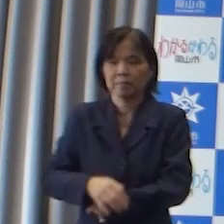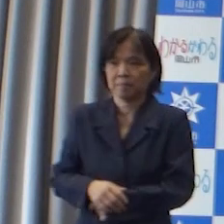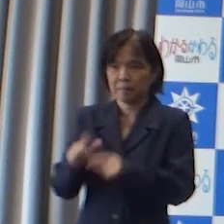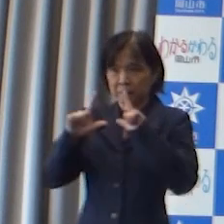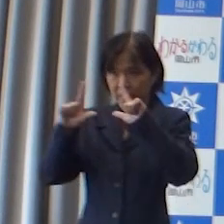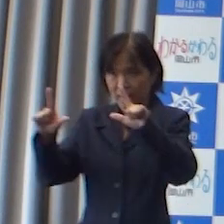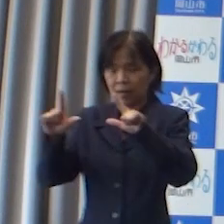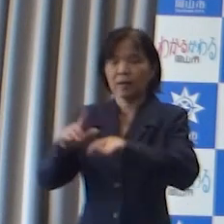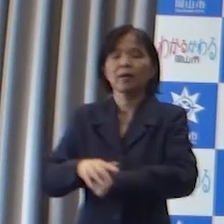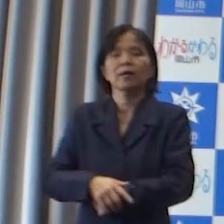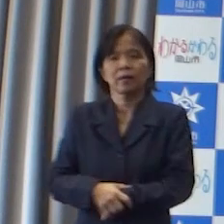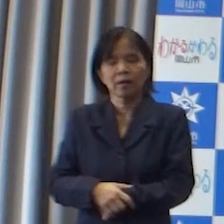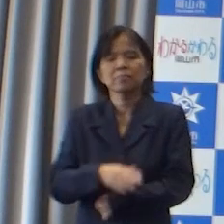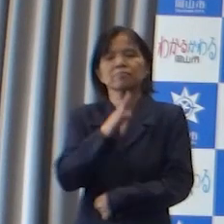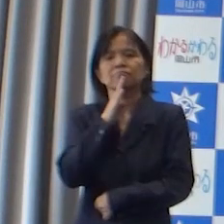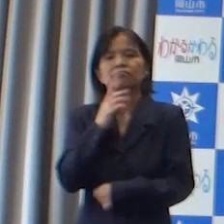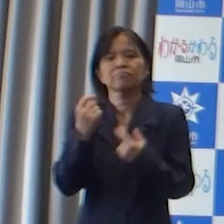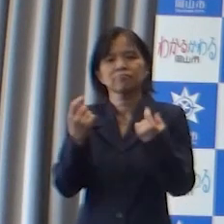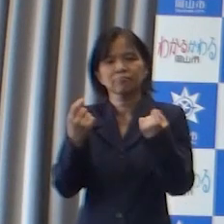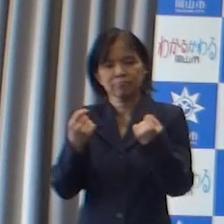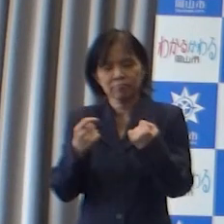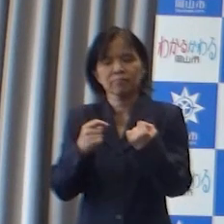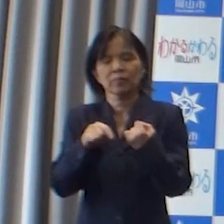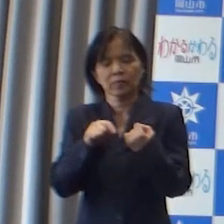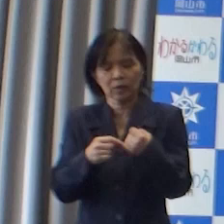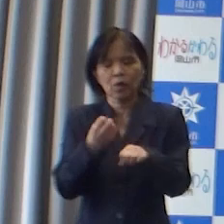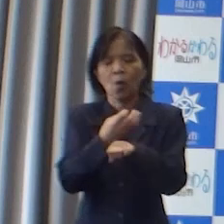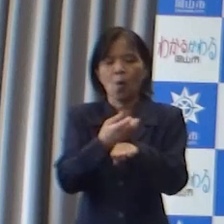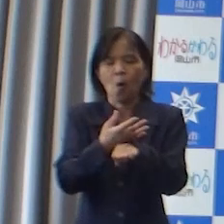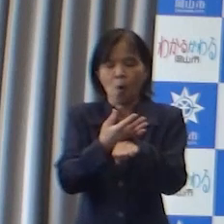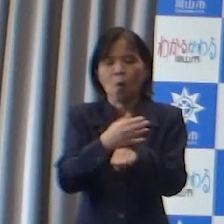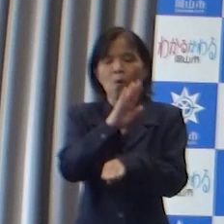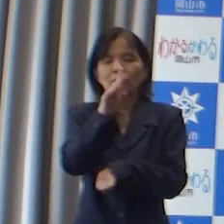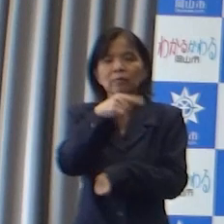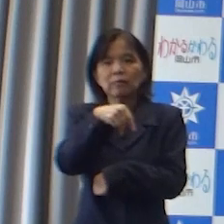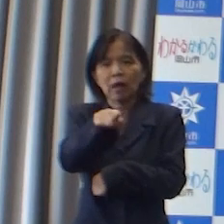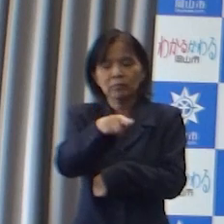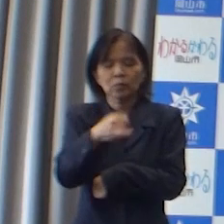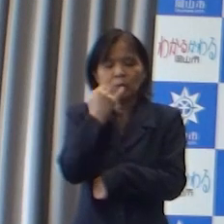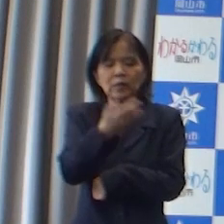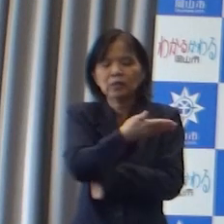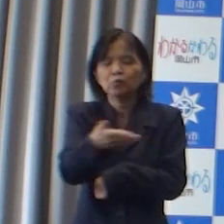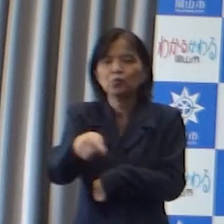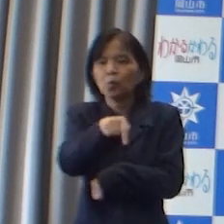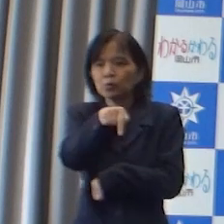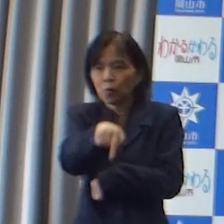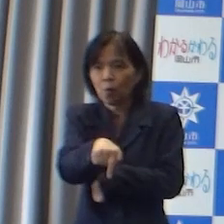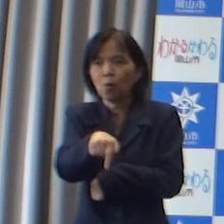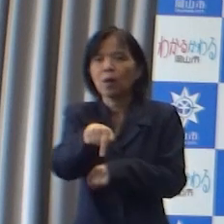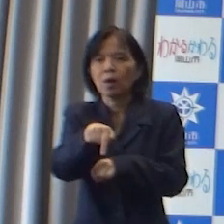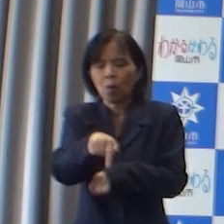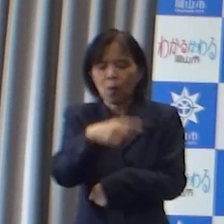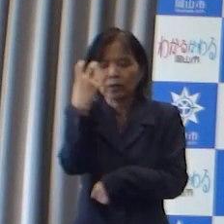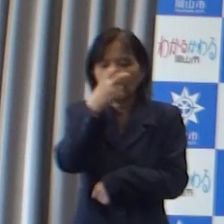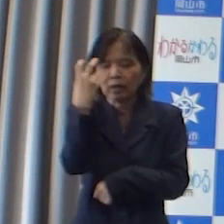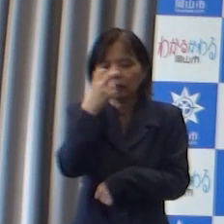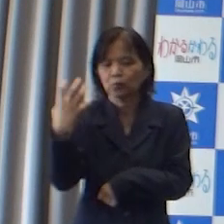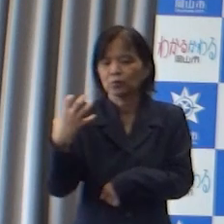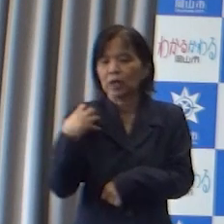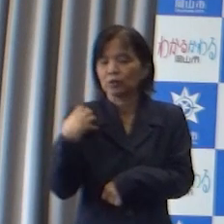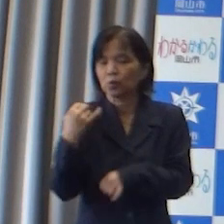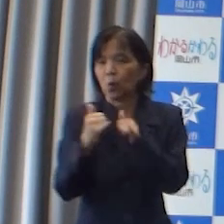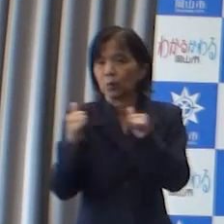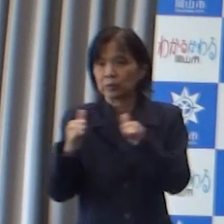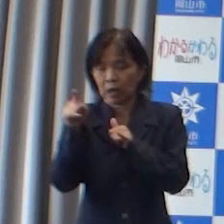かにね、宝殿犬島の海水浴場がこれ確かそこを世話する方